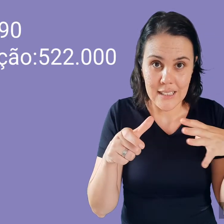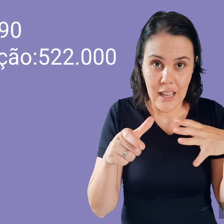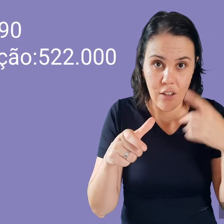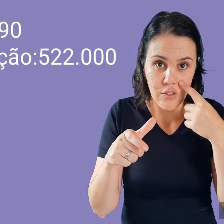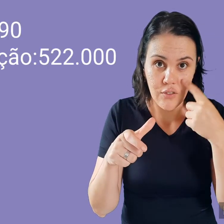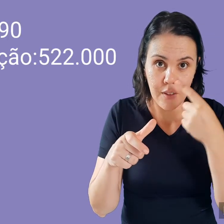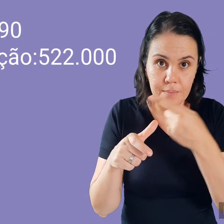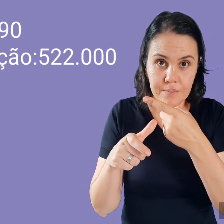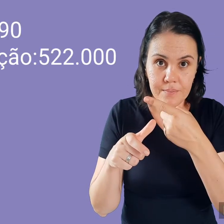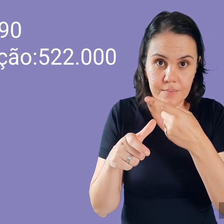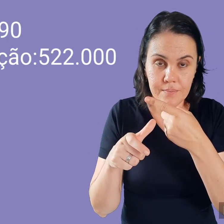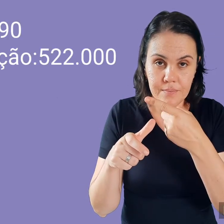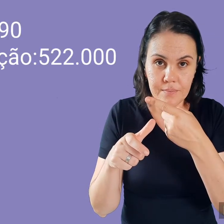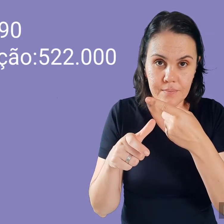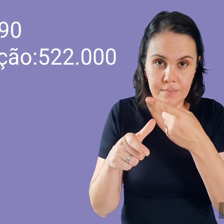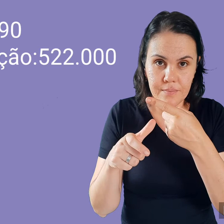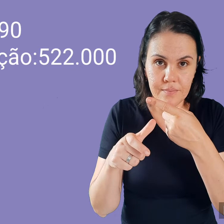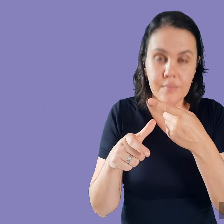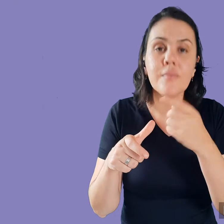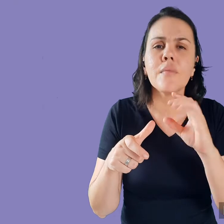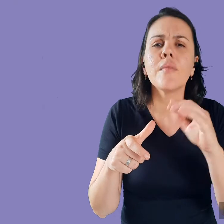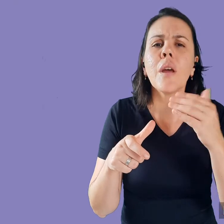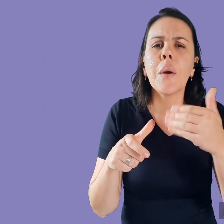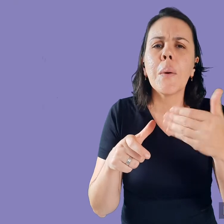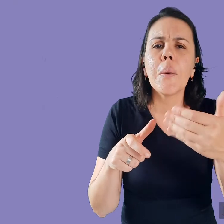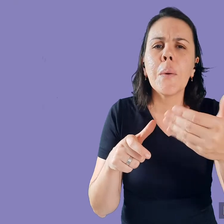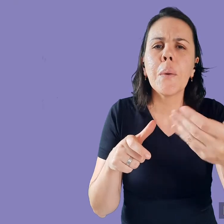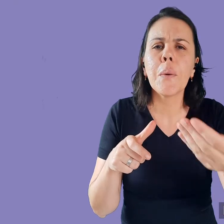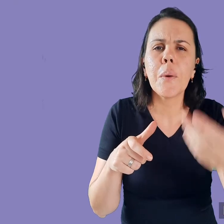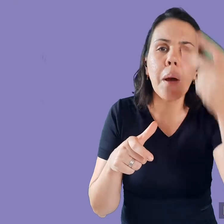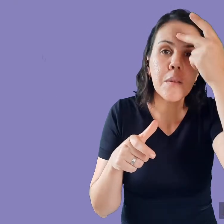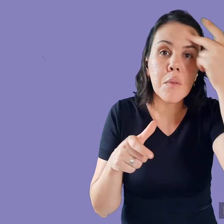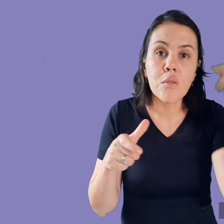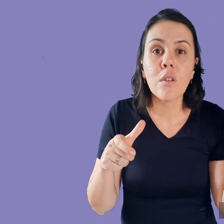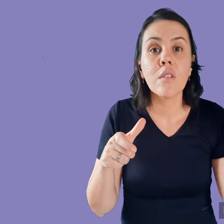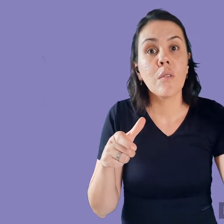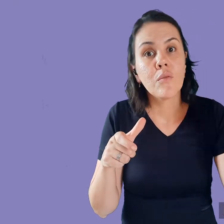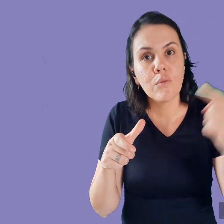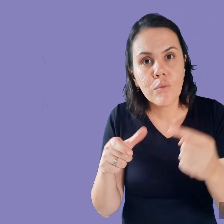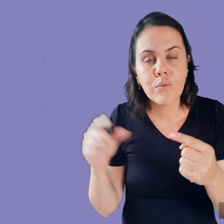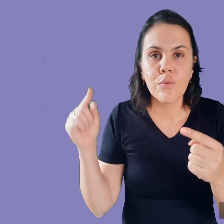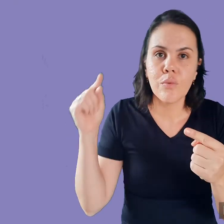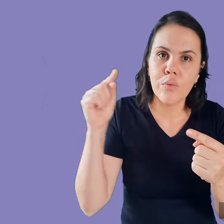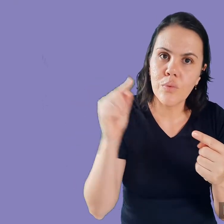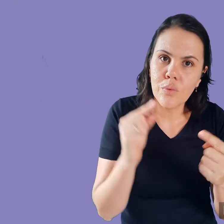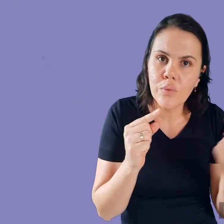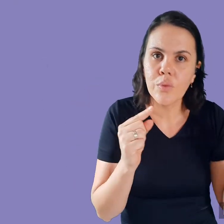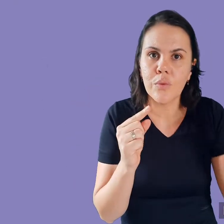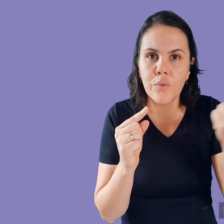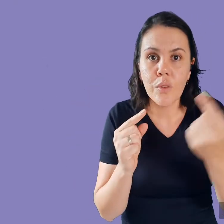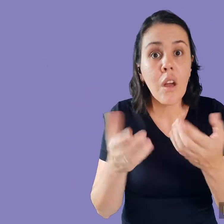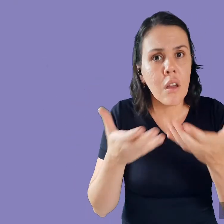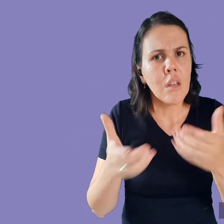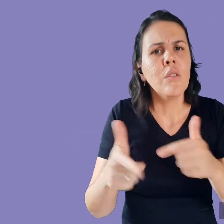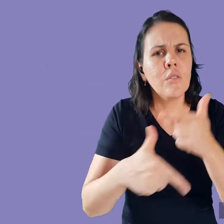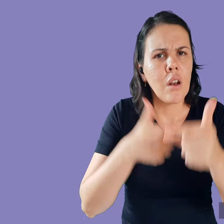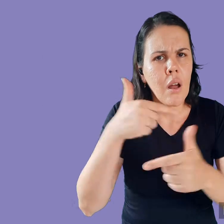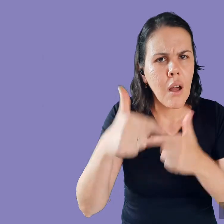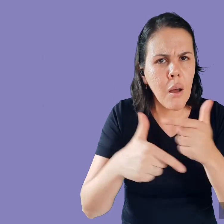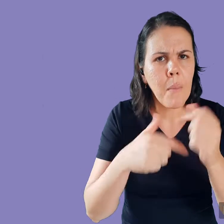era essa. Com o passar do tempo, as pessoas passaram a mudar para cá e queriam trabalhar também nas fábricas e conseguir o